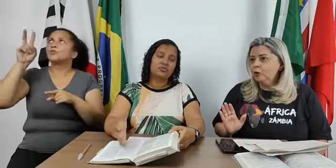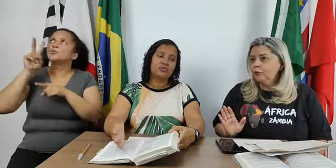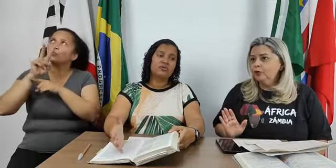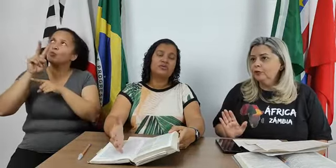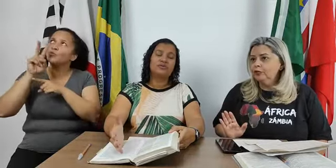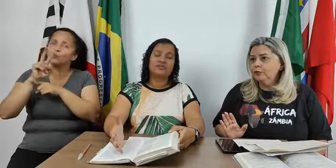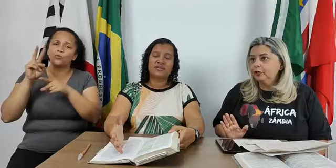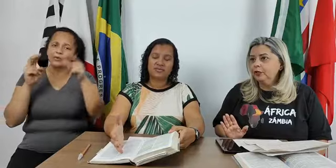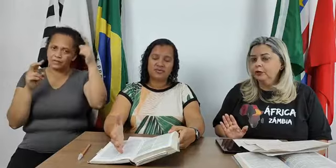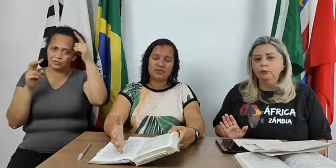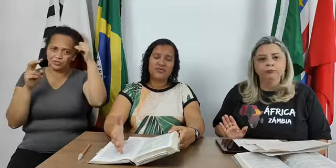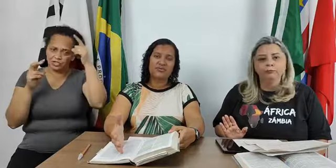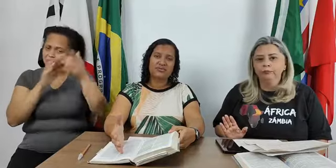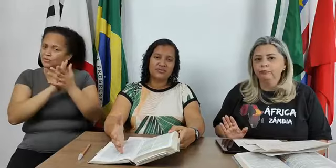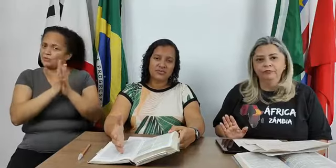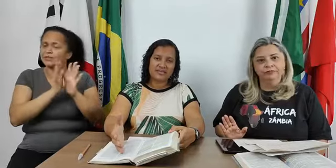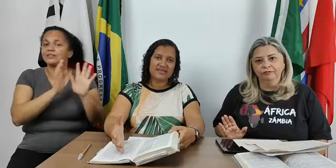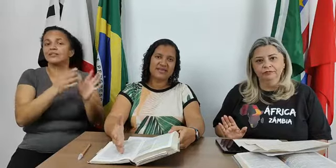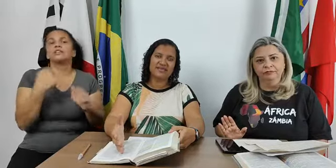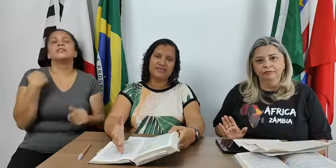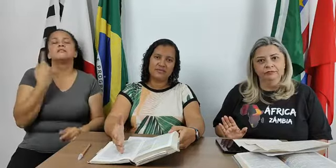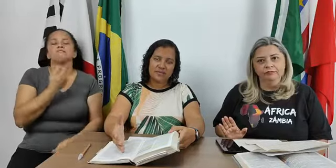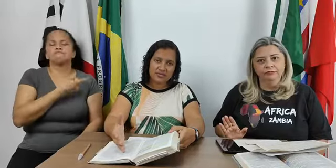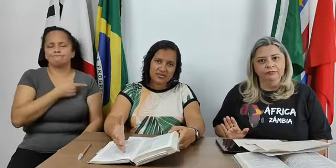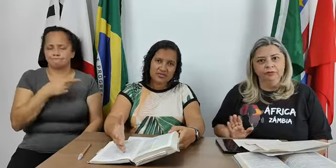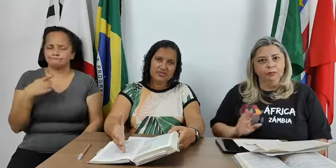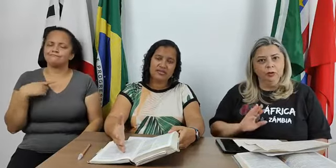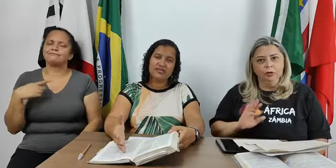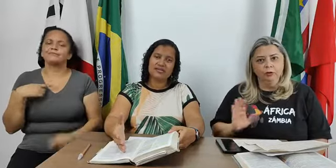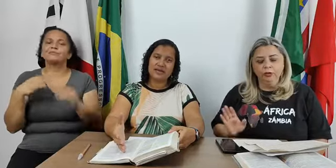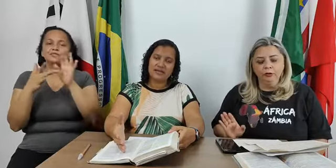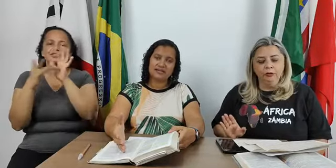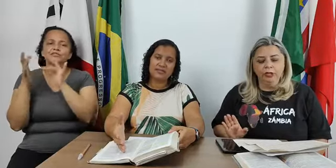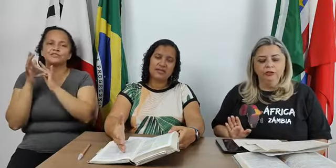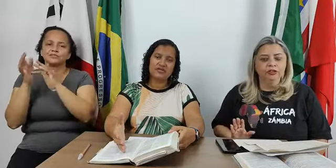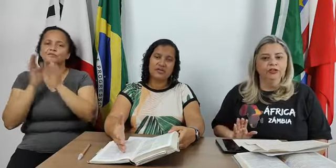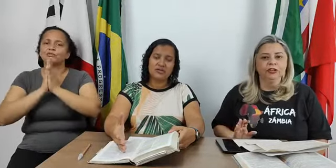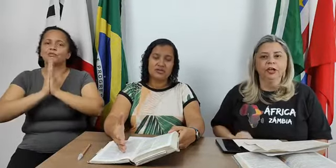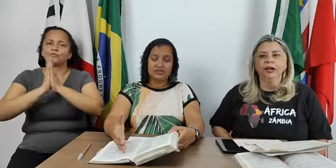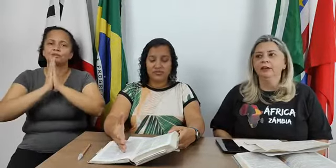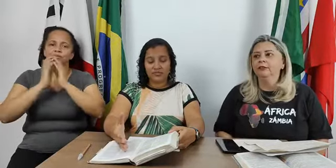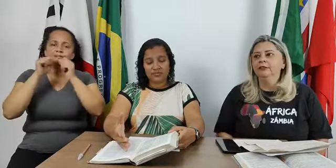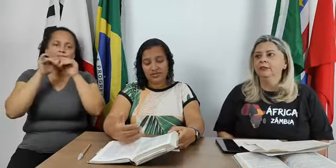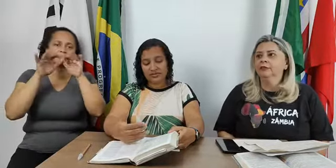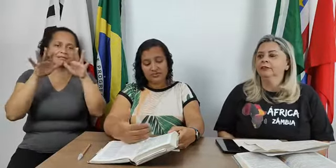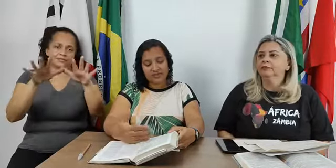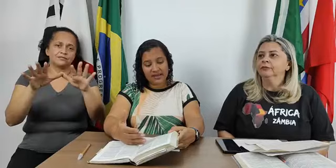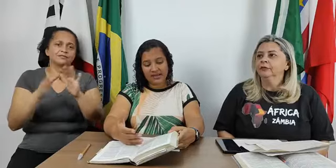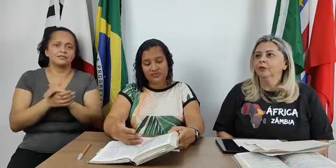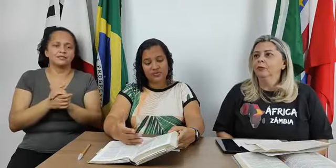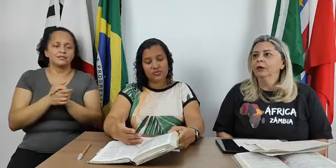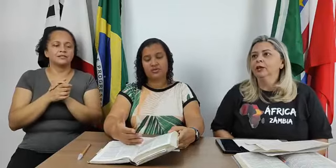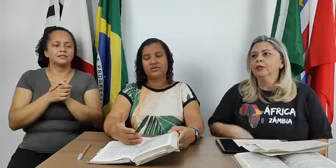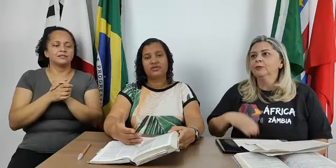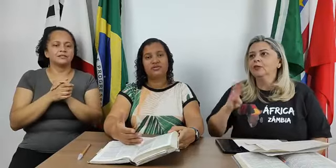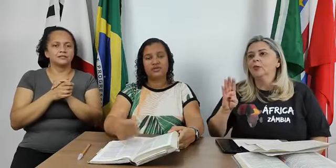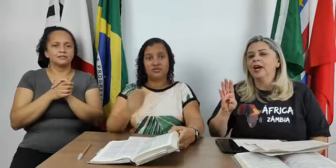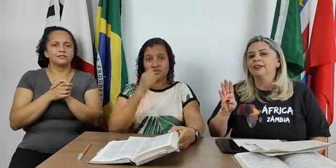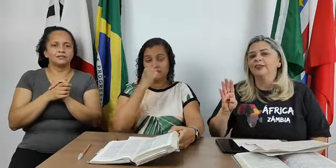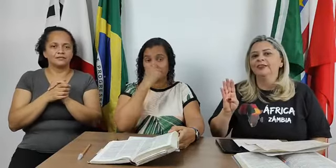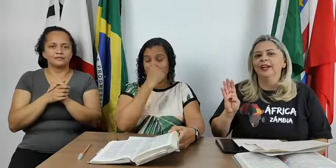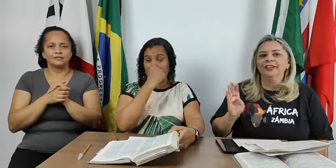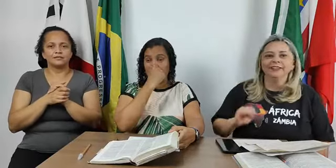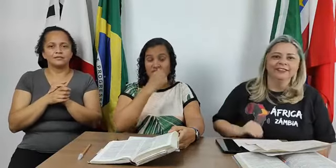temos uma cobertura espiritual. Nós temos uma cobertura, exatamente. Uma cobertura, exatamente. Você não está